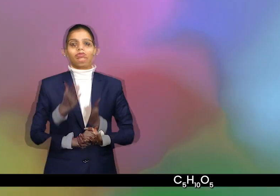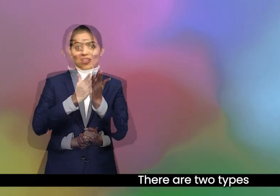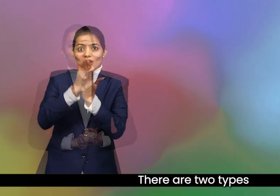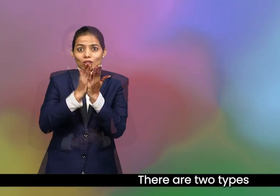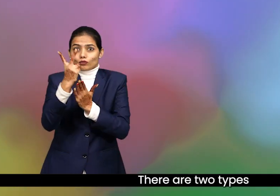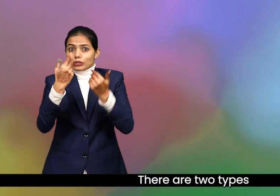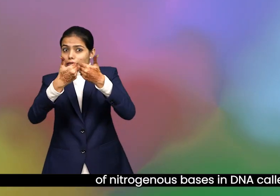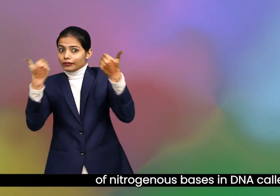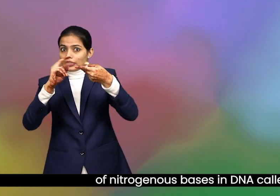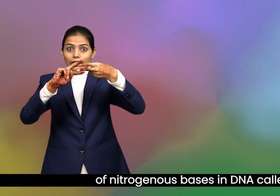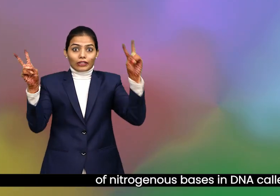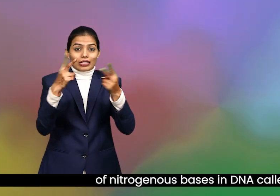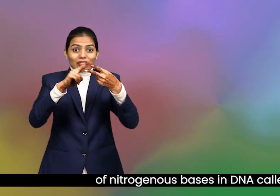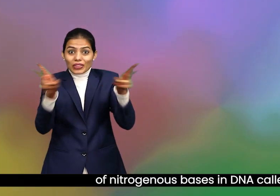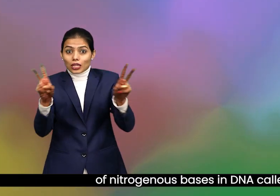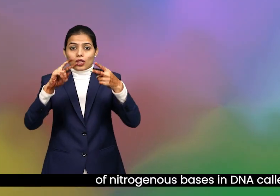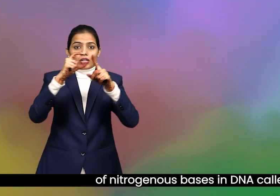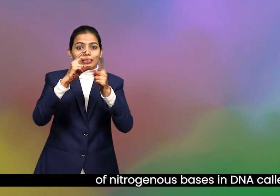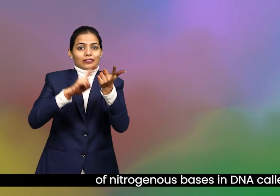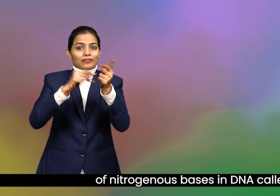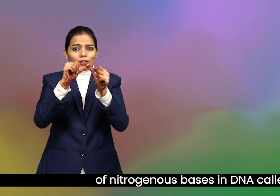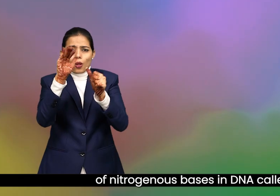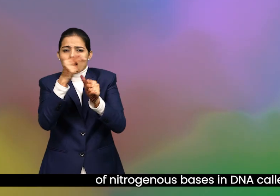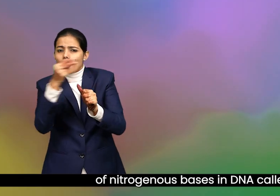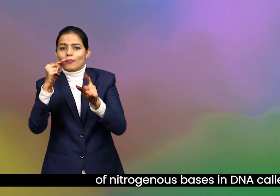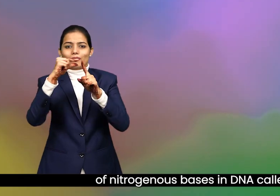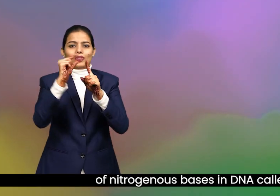There are two டிஎன்ஏவில் types of பியூரின்ஸ் nitrogenous அடினினைன் bases மற்றும் in குவானின் DNA எனப்படும் called